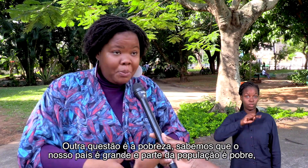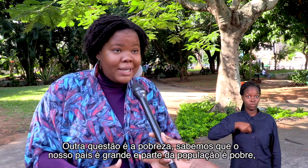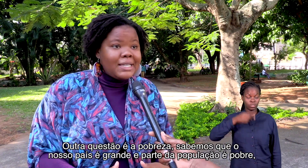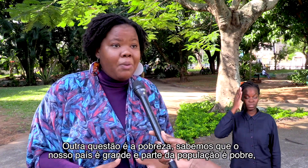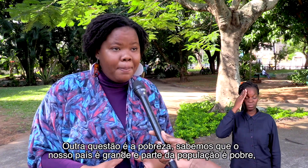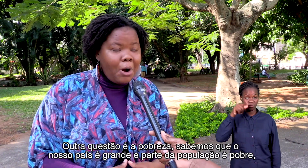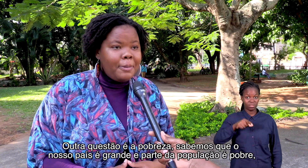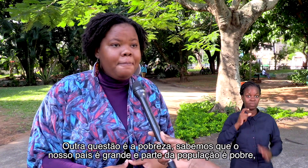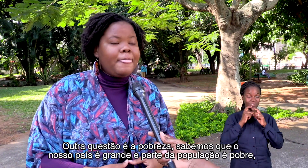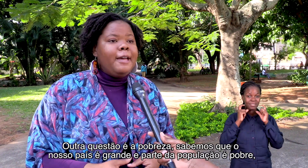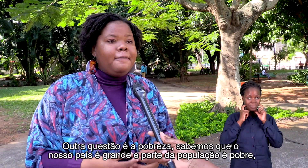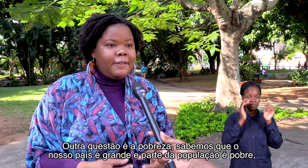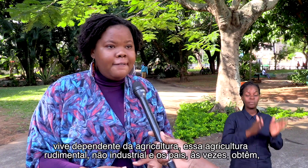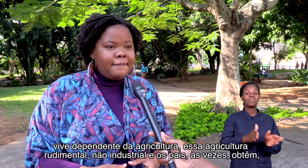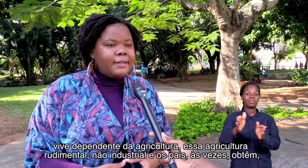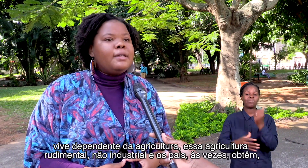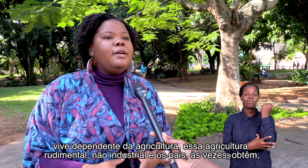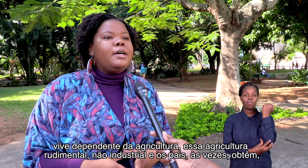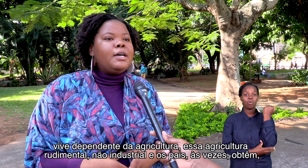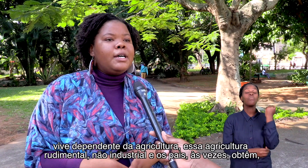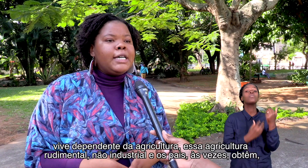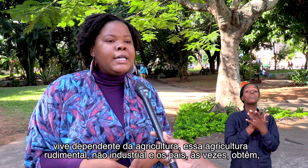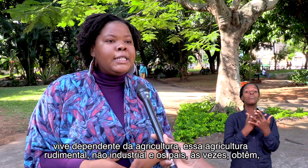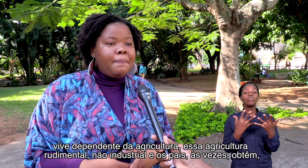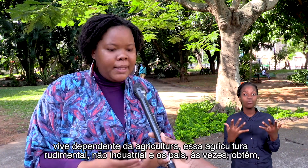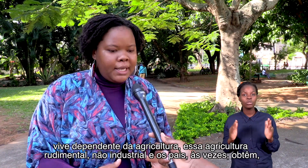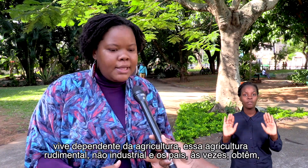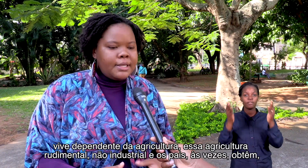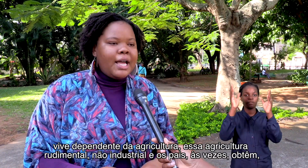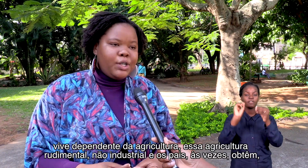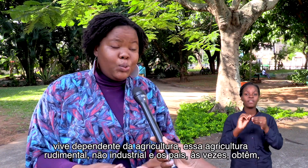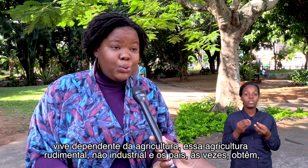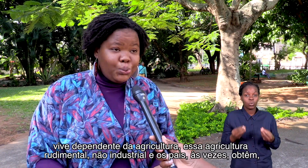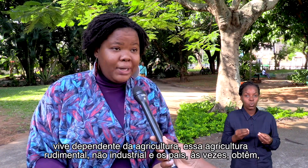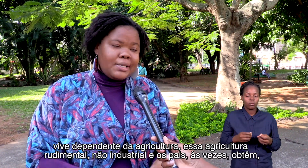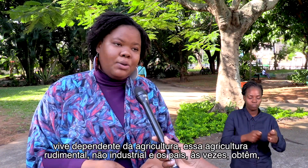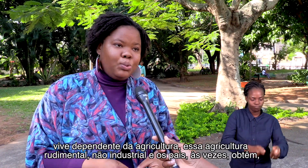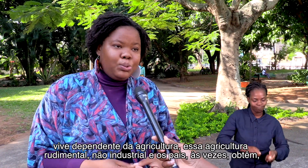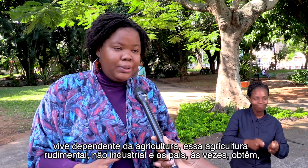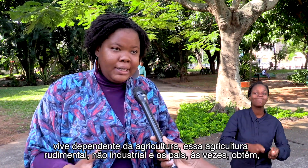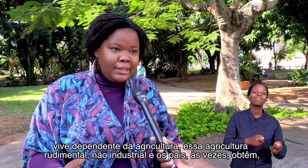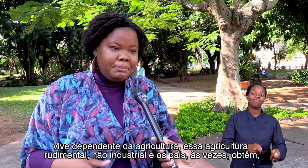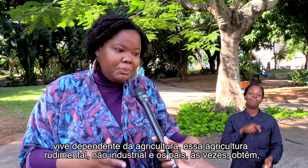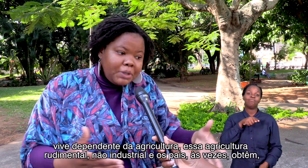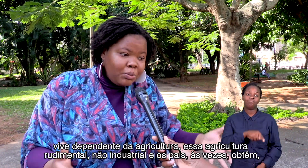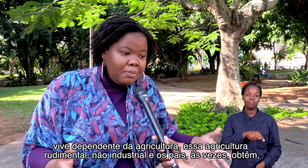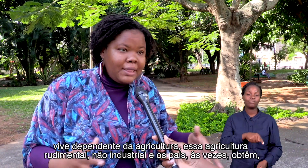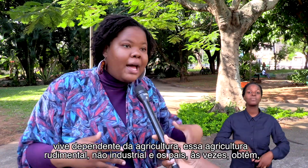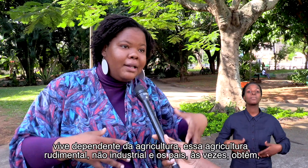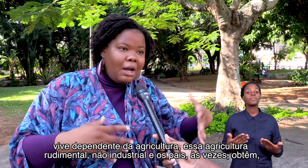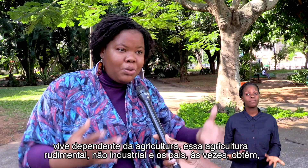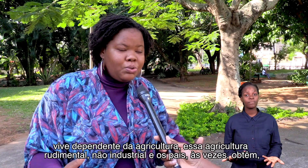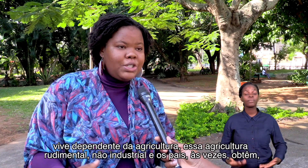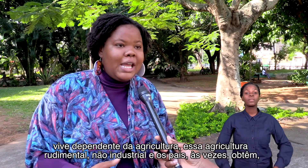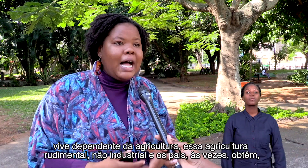da população é pobre, vive dependente da agricultura, essa agricultura